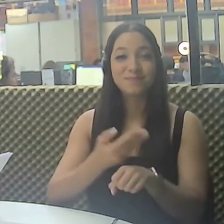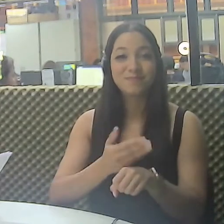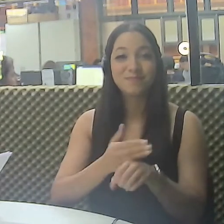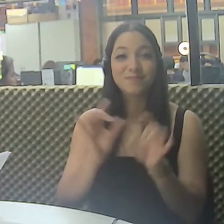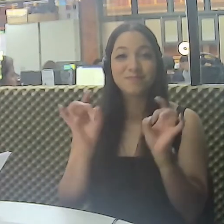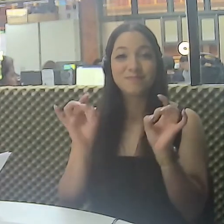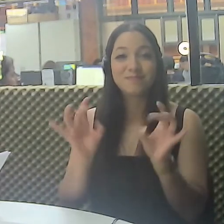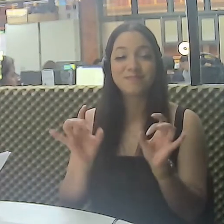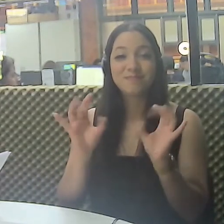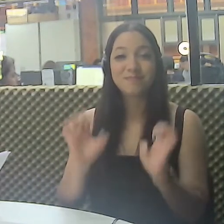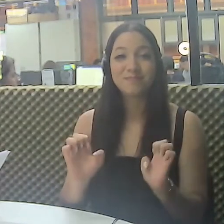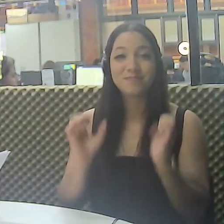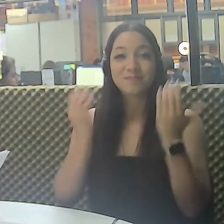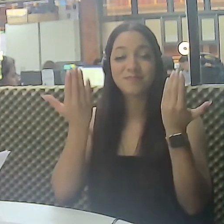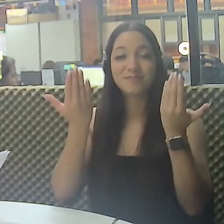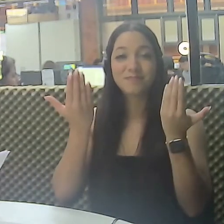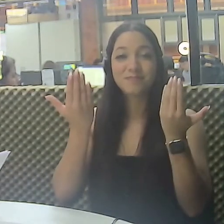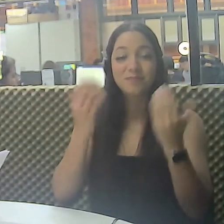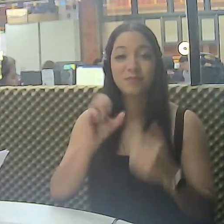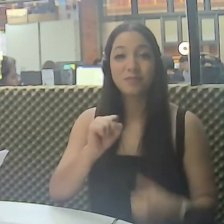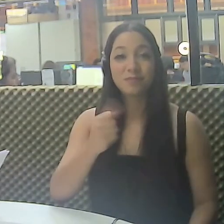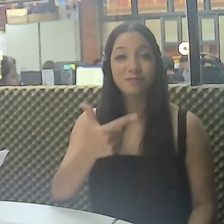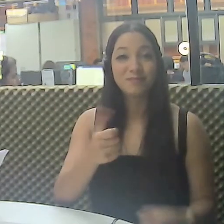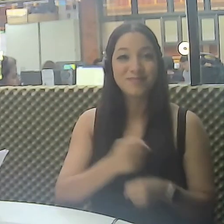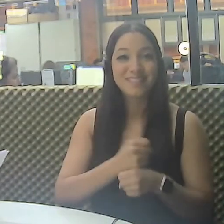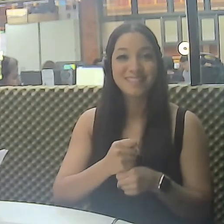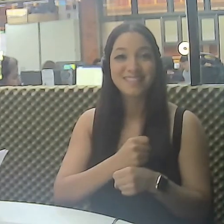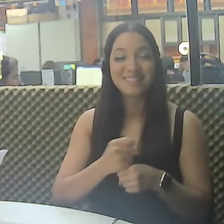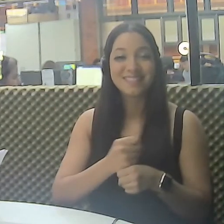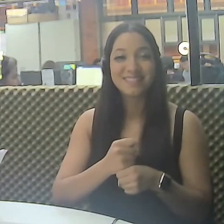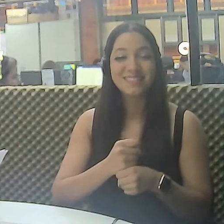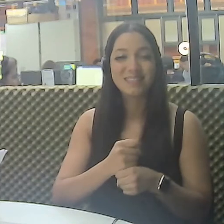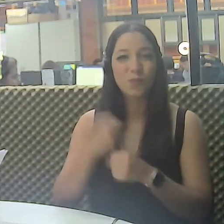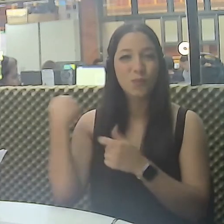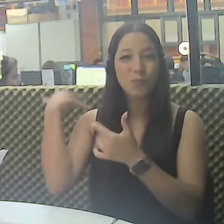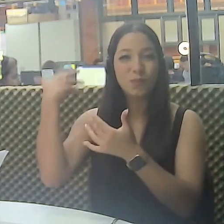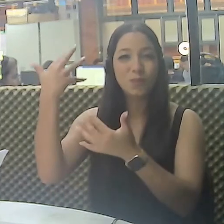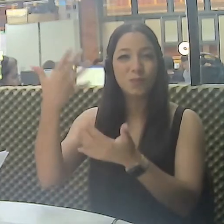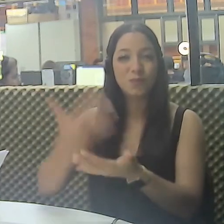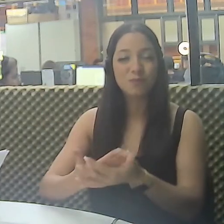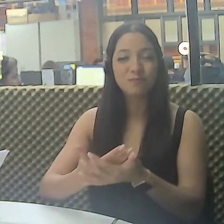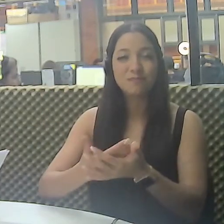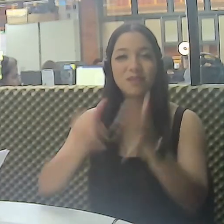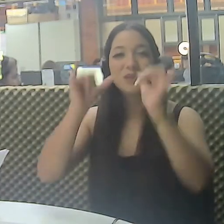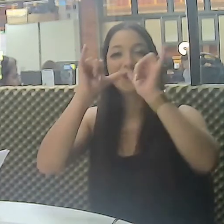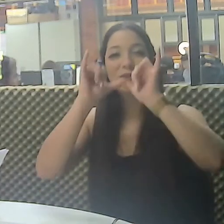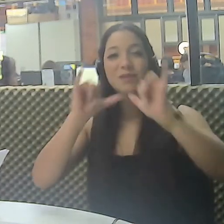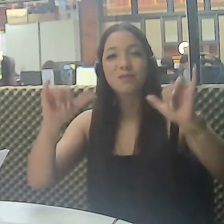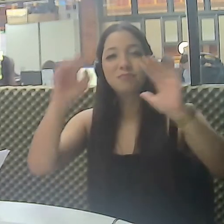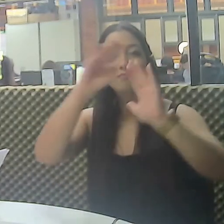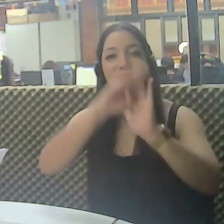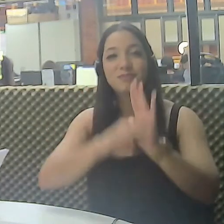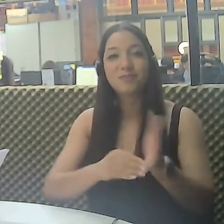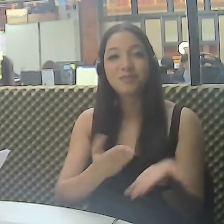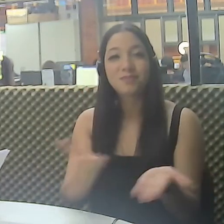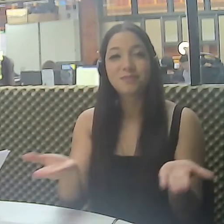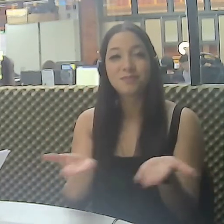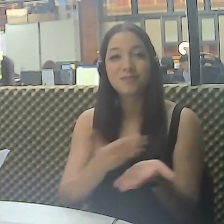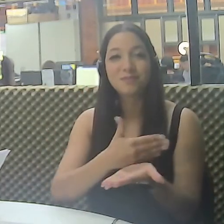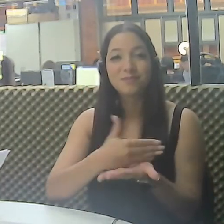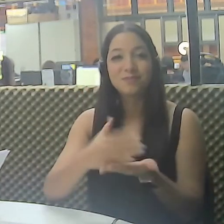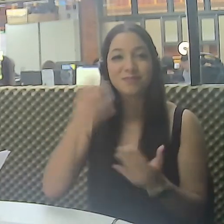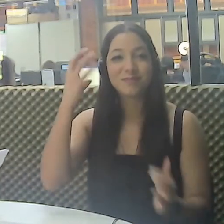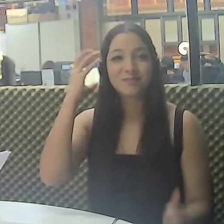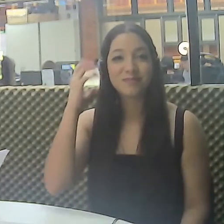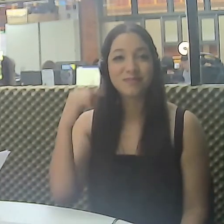atividades especiais em celebração aos seus 82 anos de história. Essas e outras notícias a partir de agora na